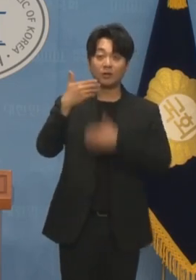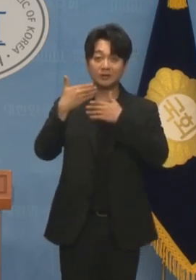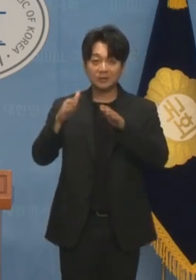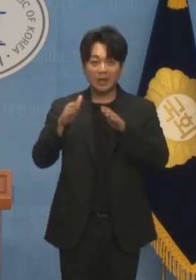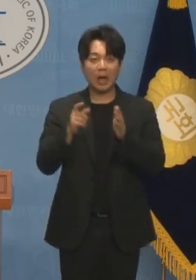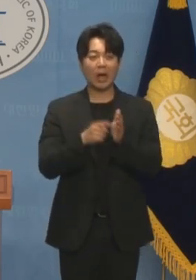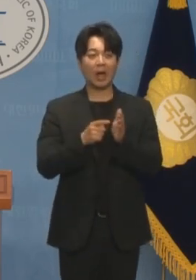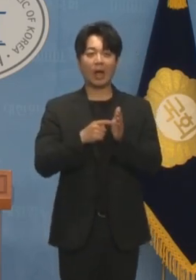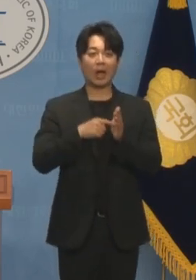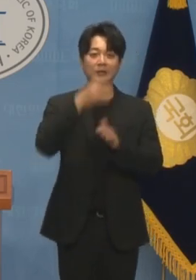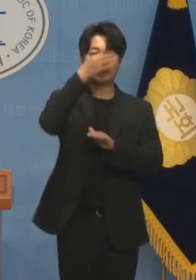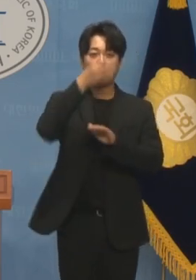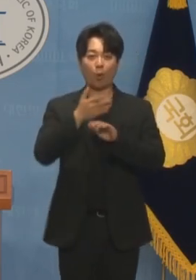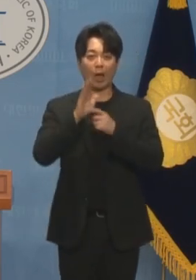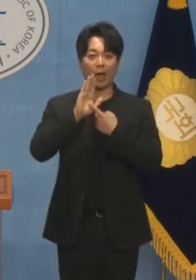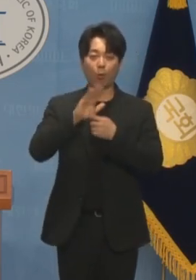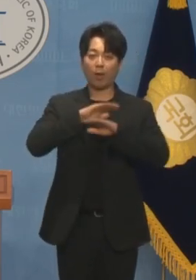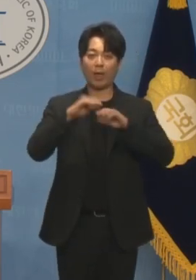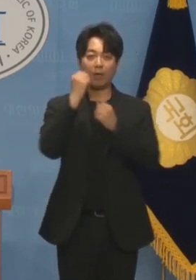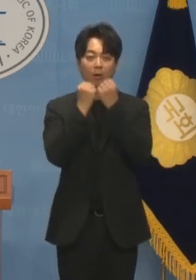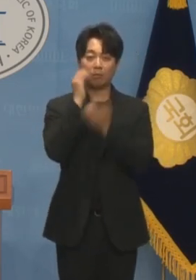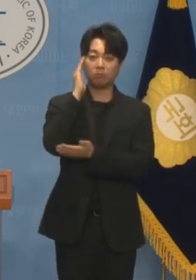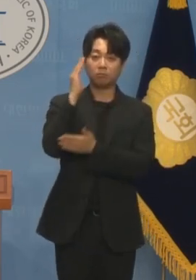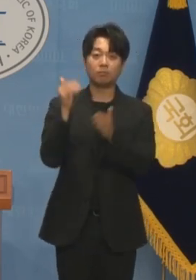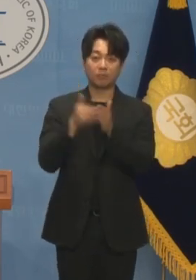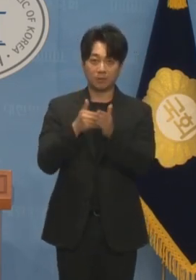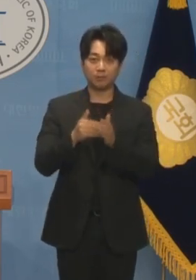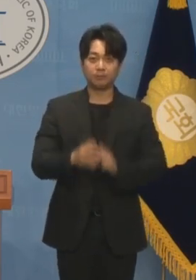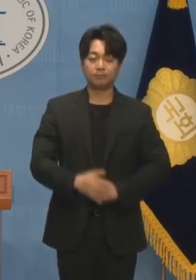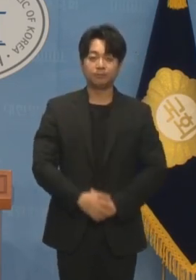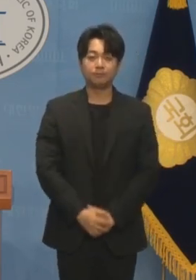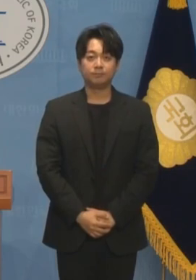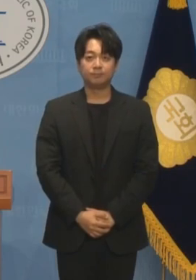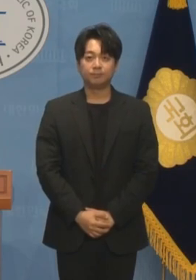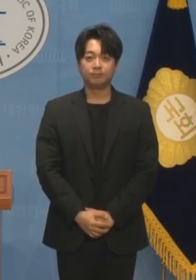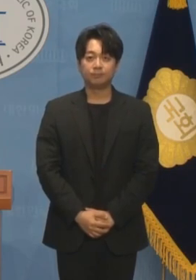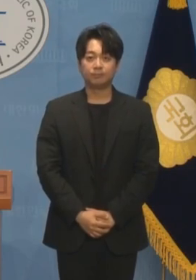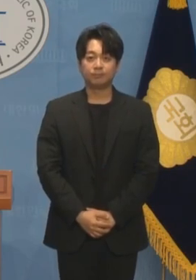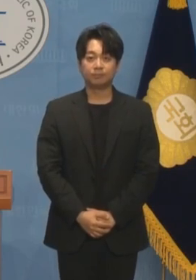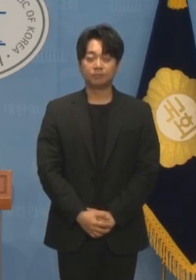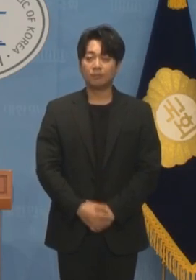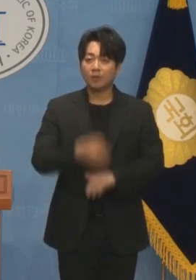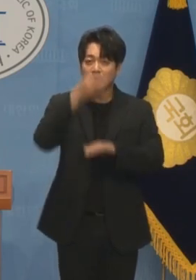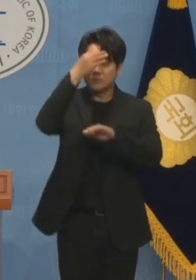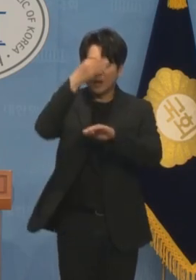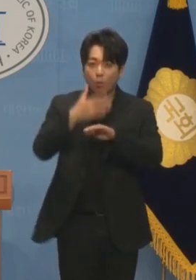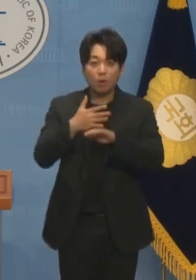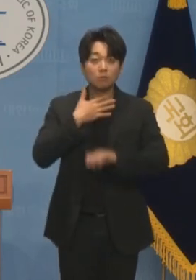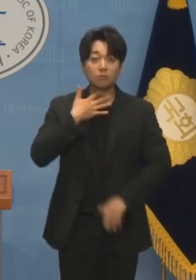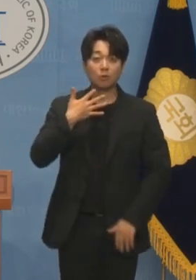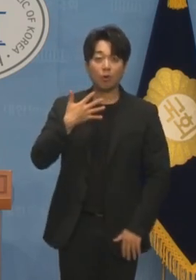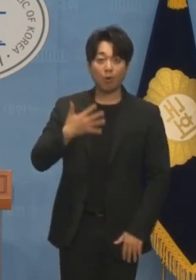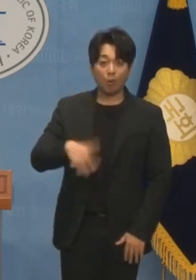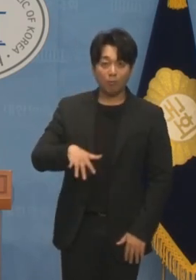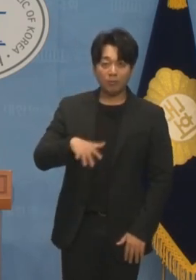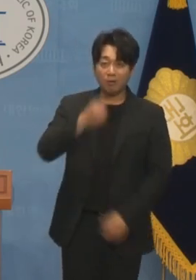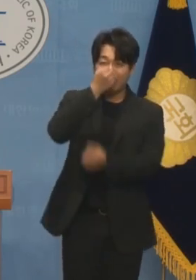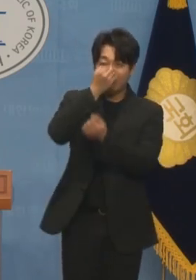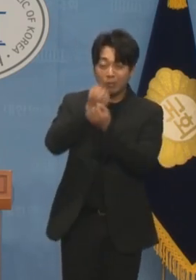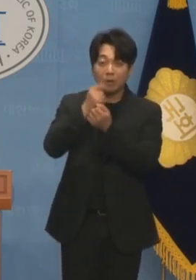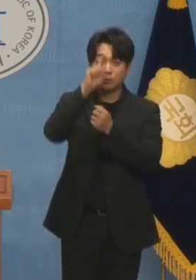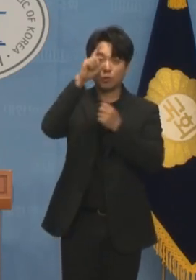해명하고 사과를 했습니다 좀처럼 사과라고 하지 않는 불통의 마이웨이